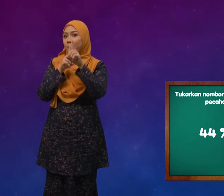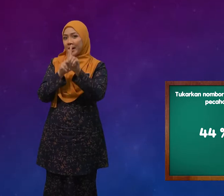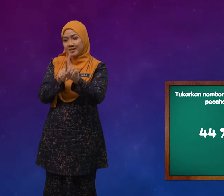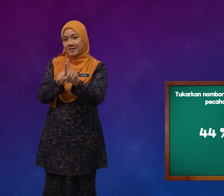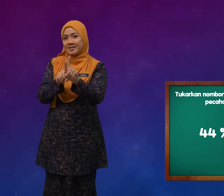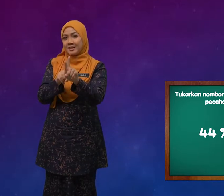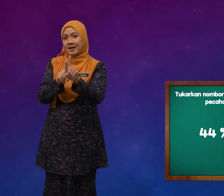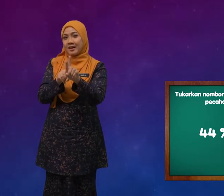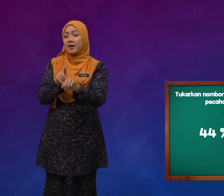Jawapannya ialah